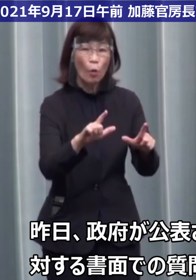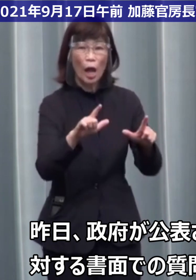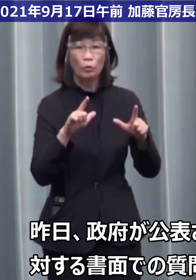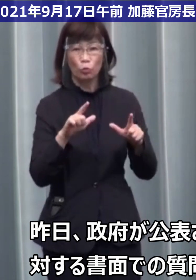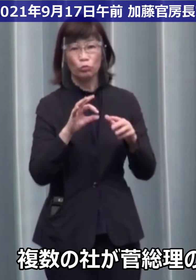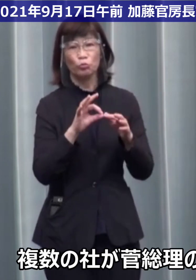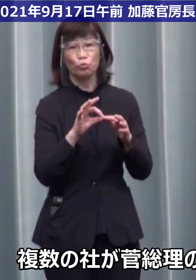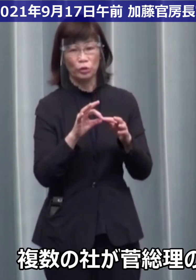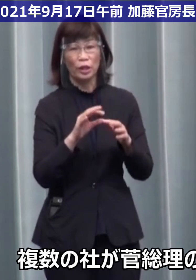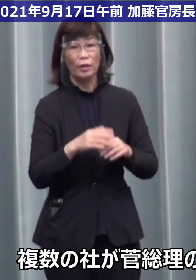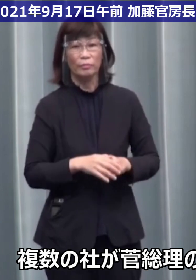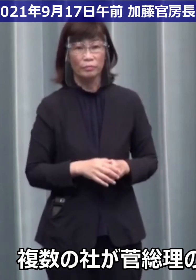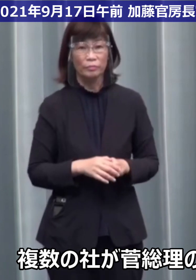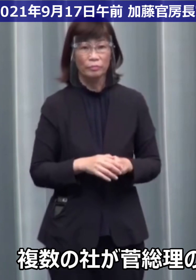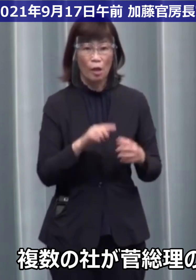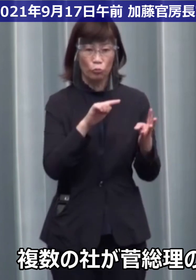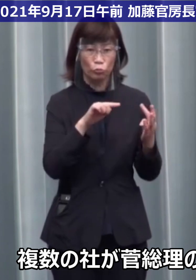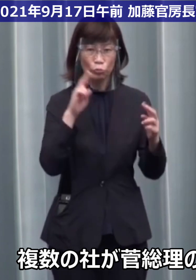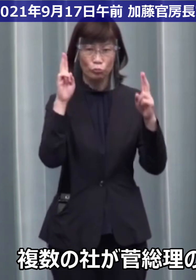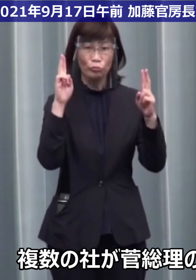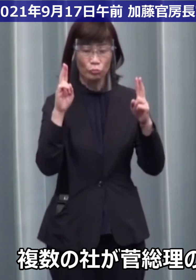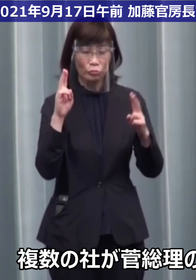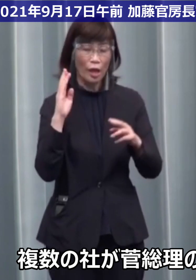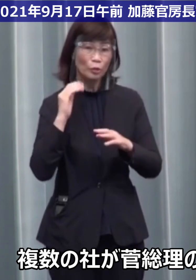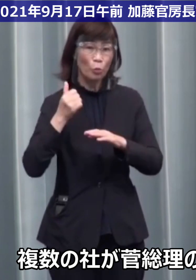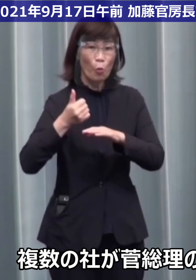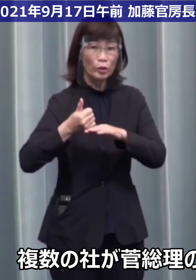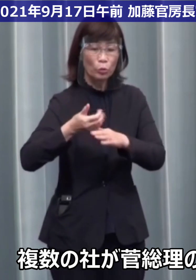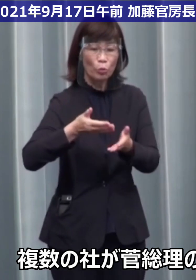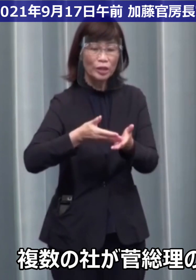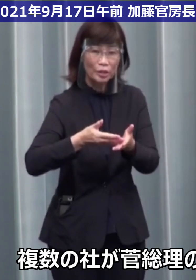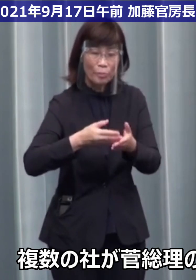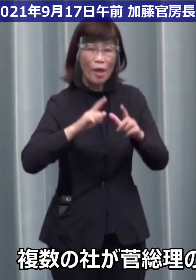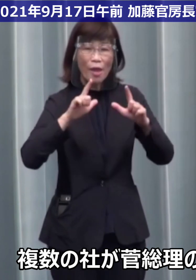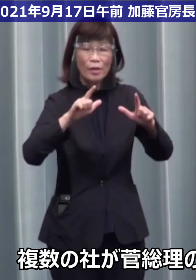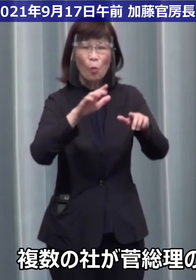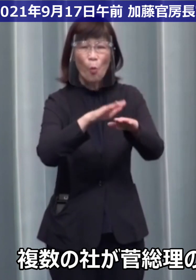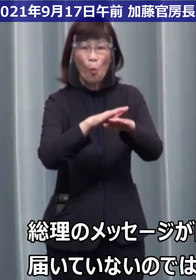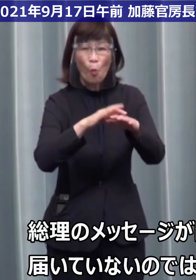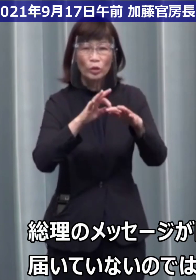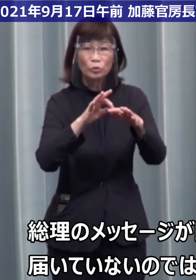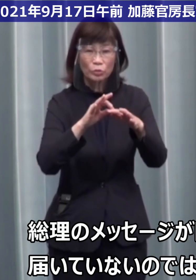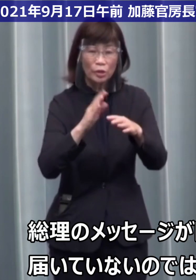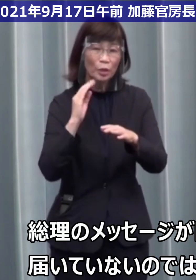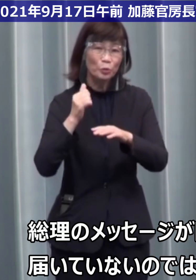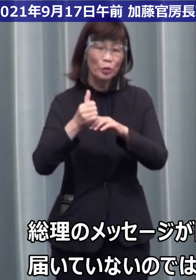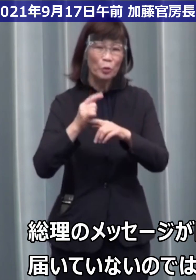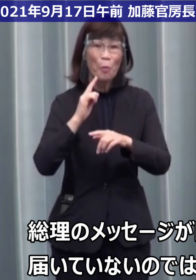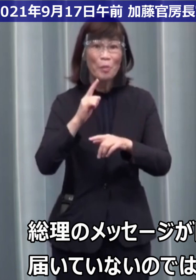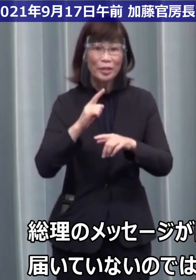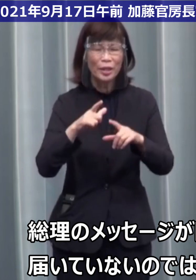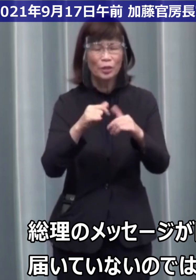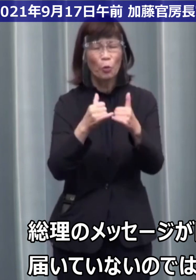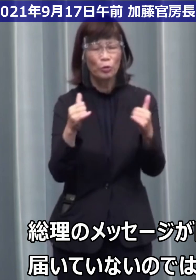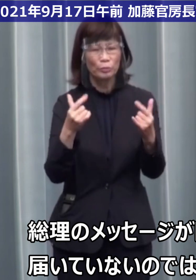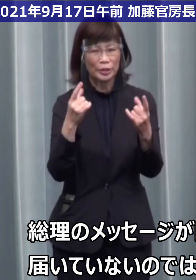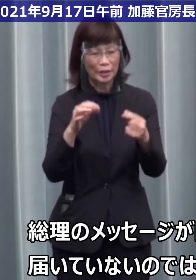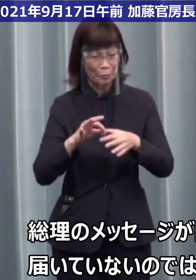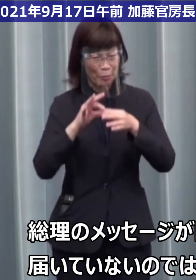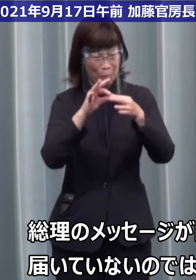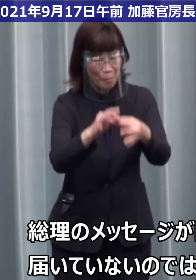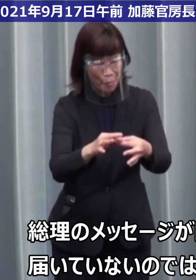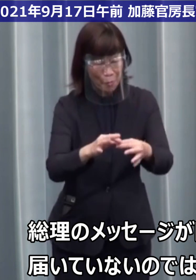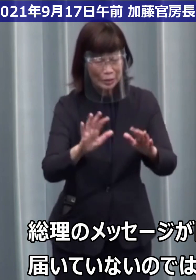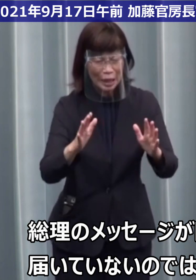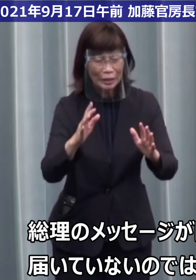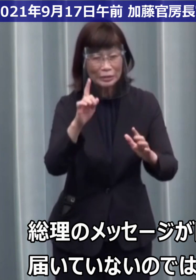。複数の社がですね、菅総理の説明や発信の在り方について、総理のメッセージが国民に届いていないのではないかなどと